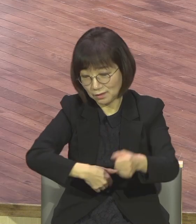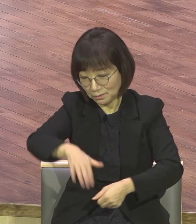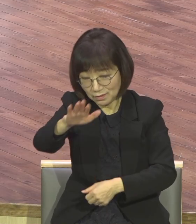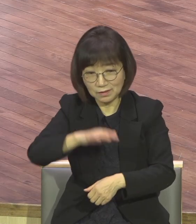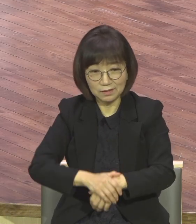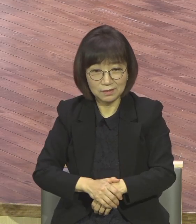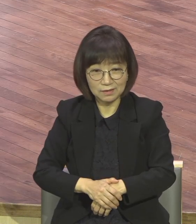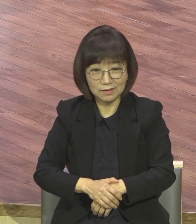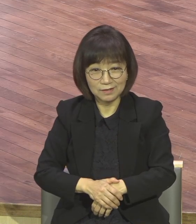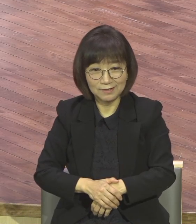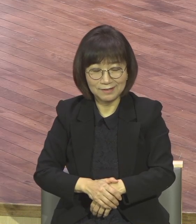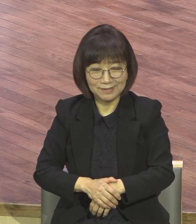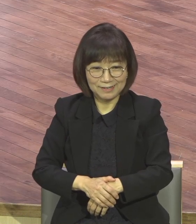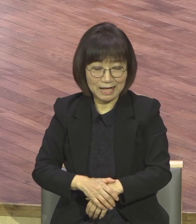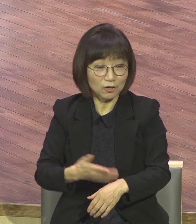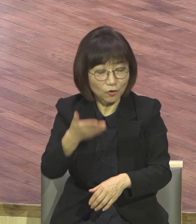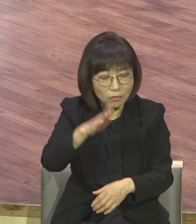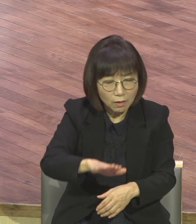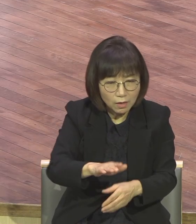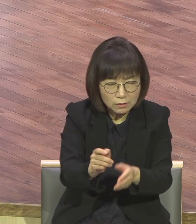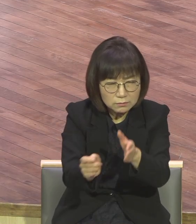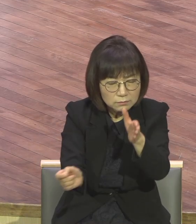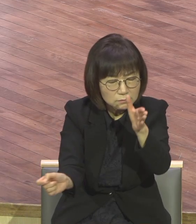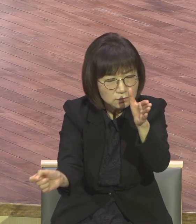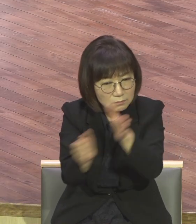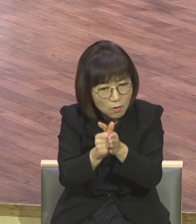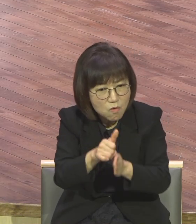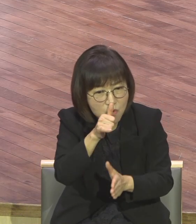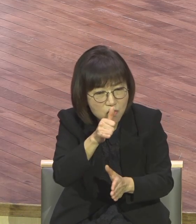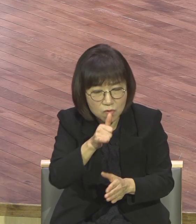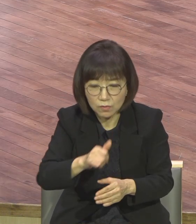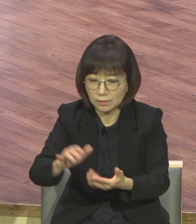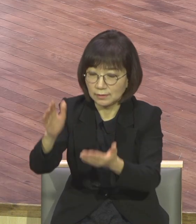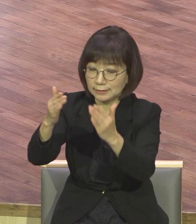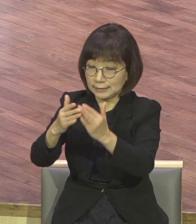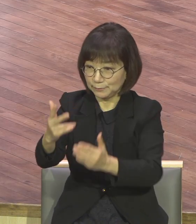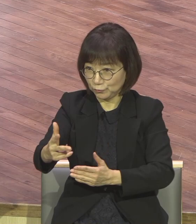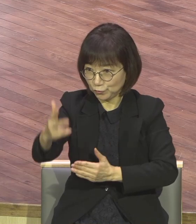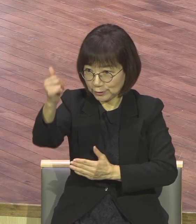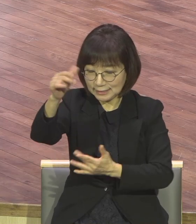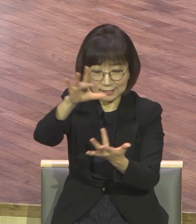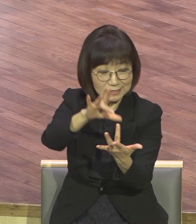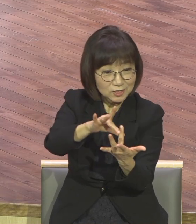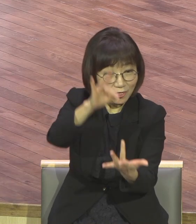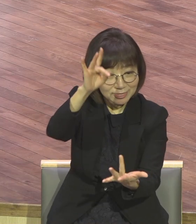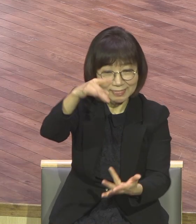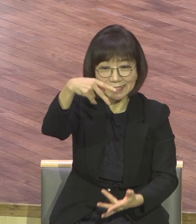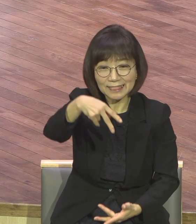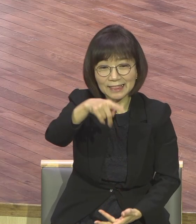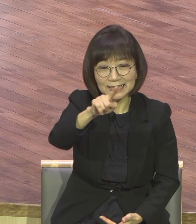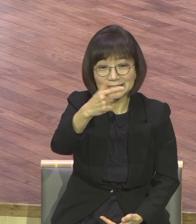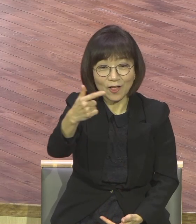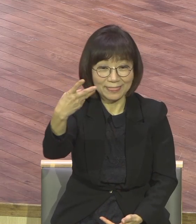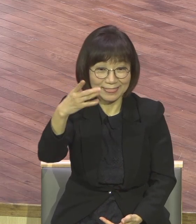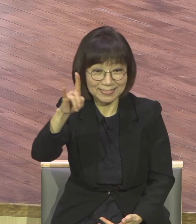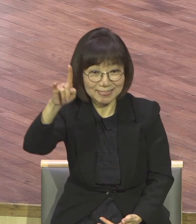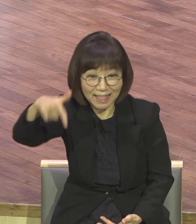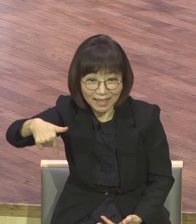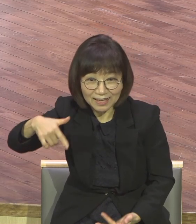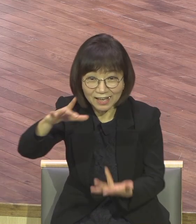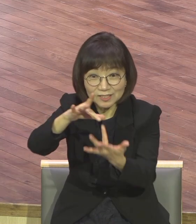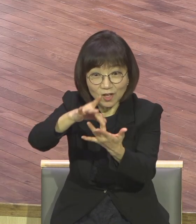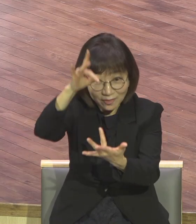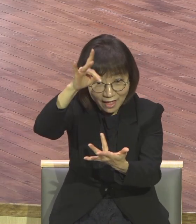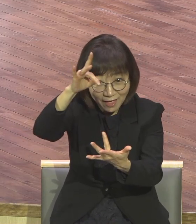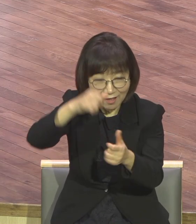독특한 것은 독특한 게 있어요. 그 중에서 주인의 선택입니다. 주인이 선택을 그렇게 따라서 이